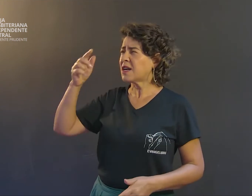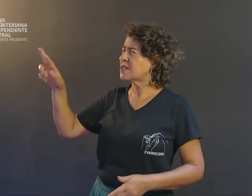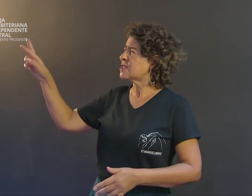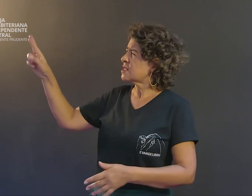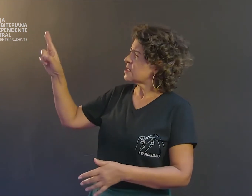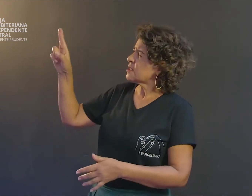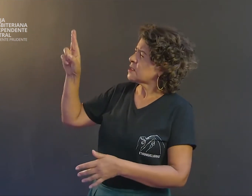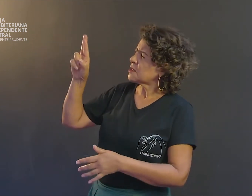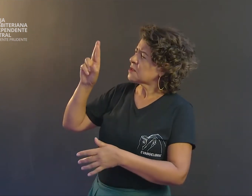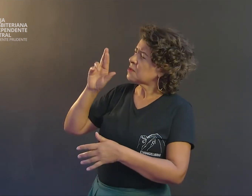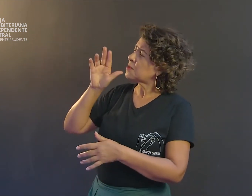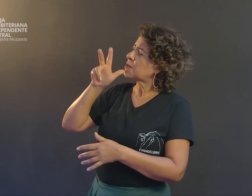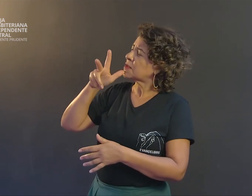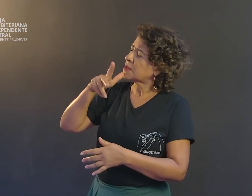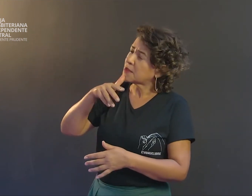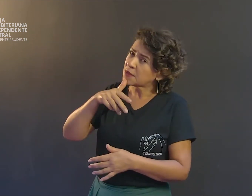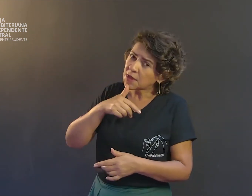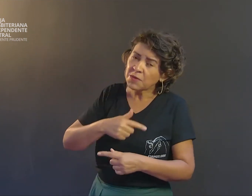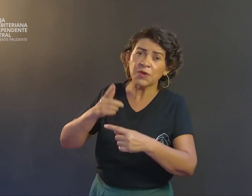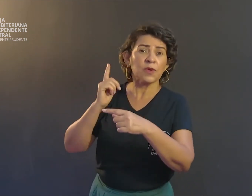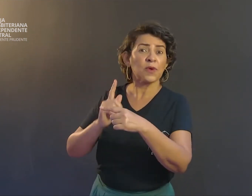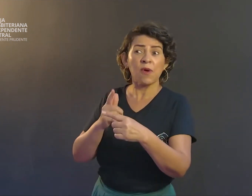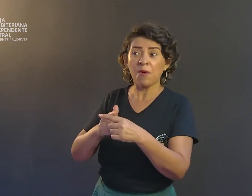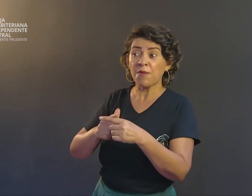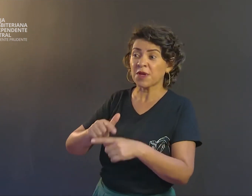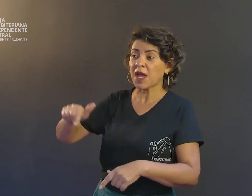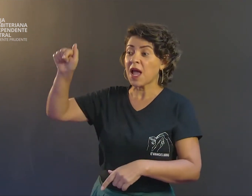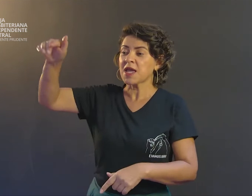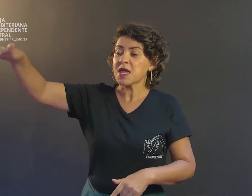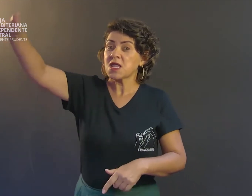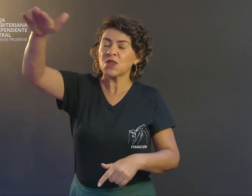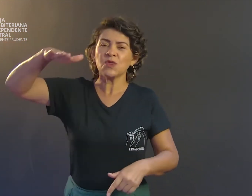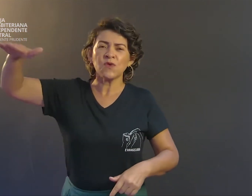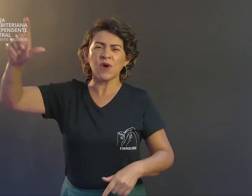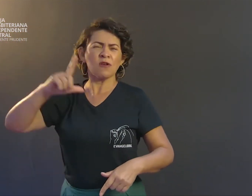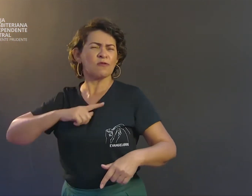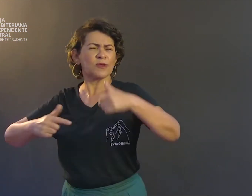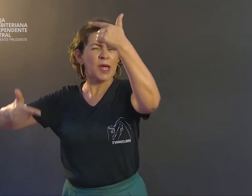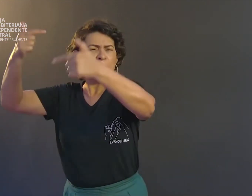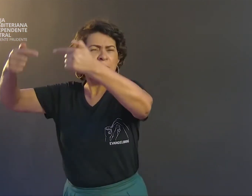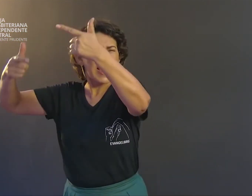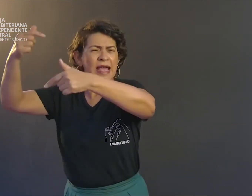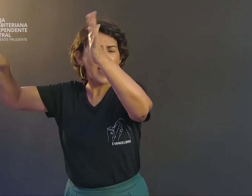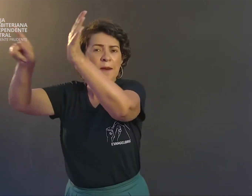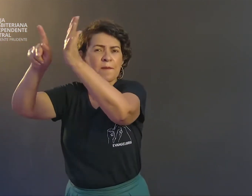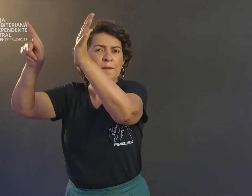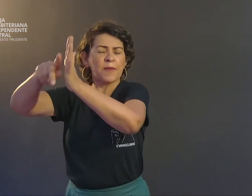nos proporciona um entendimento muito profundo do que acontece no mundo invisível espiritual